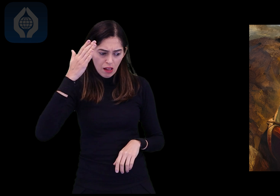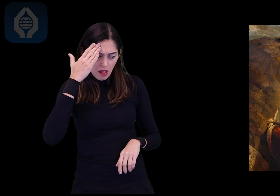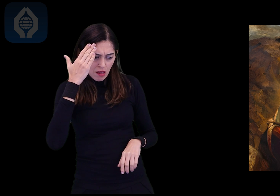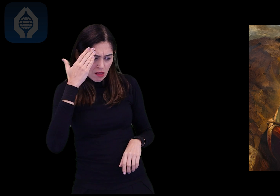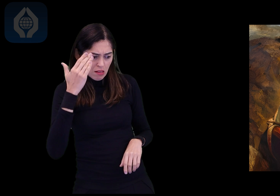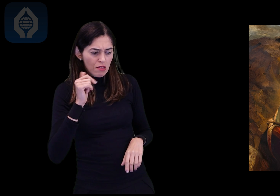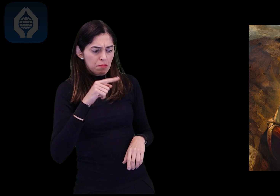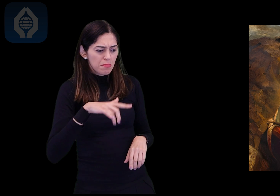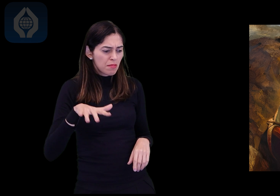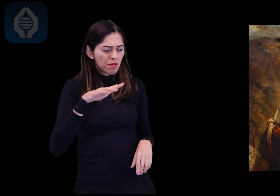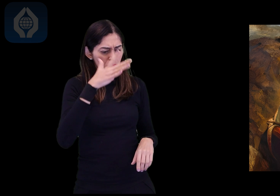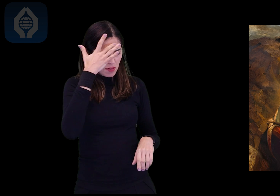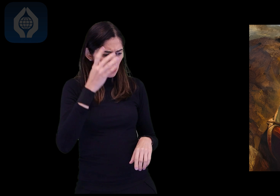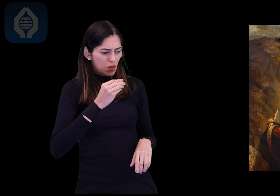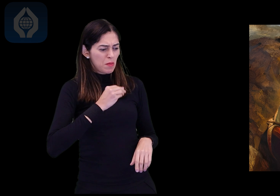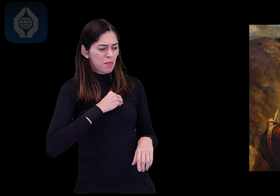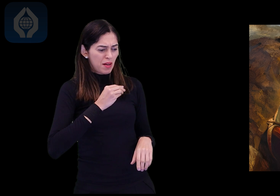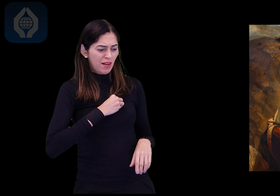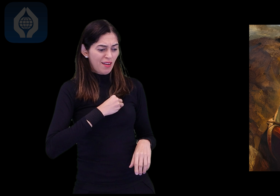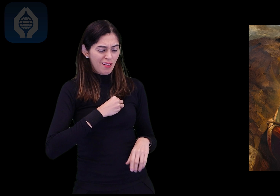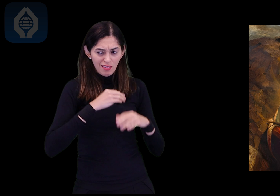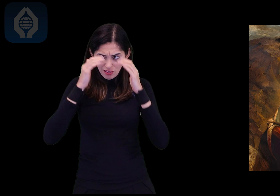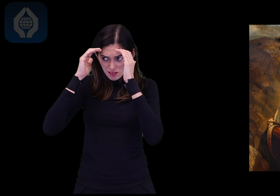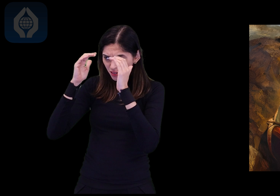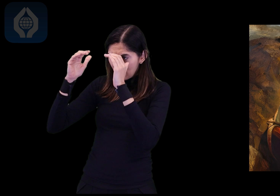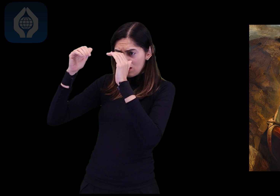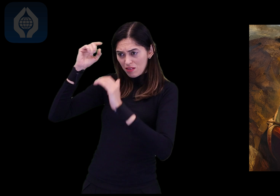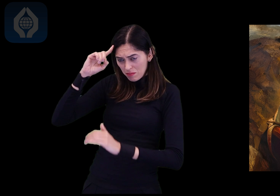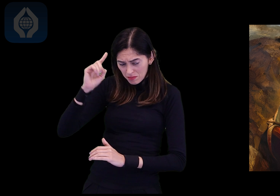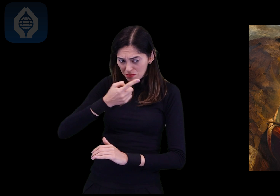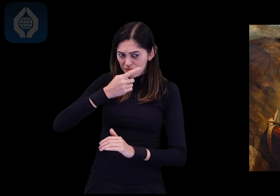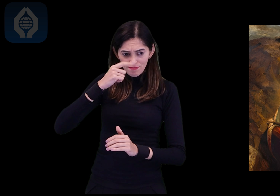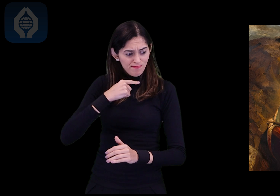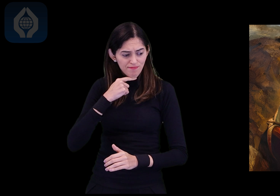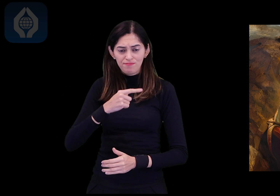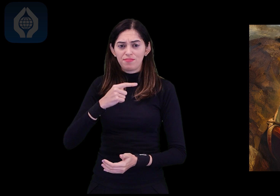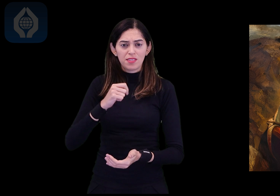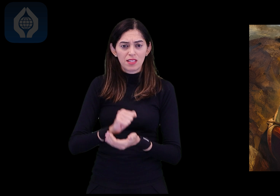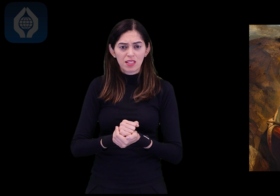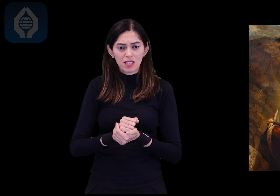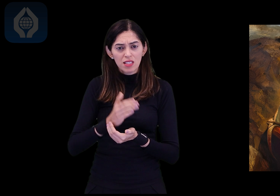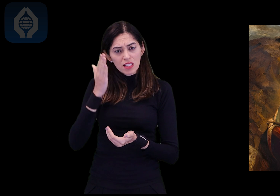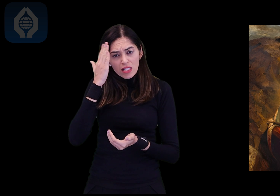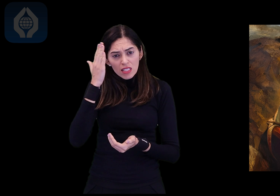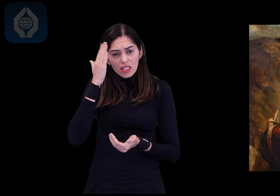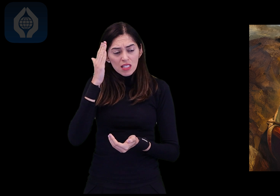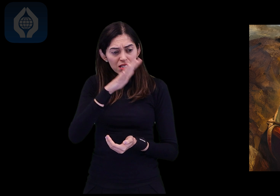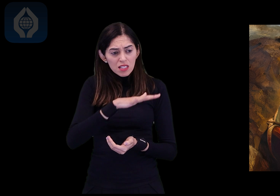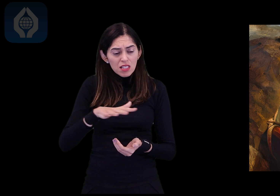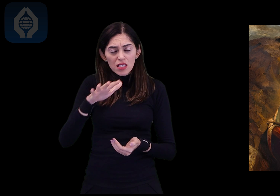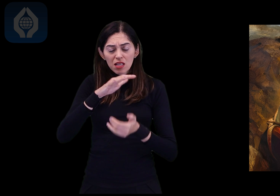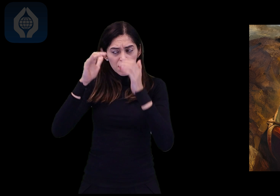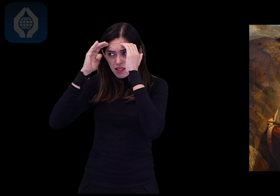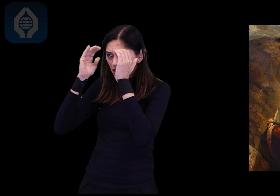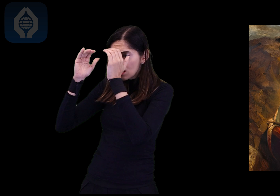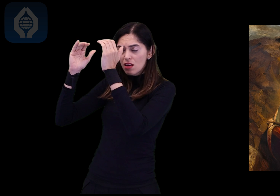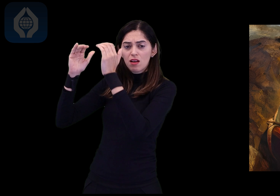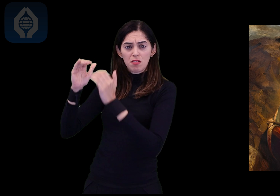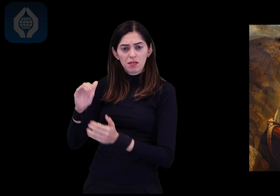obedecer sempre aos seus mandamentos. Sabia que eles lhe desobedeceriam e que, a não ser que